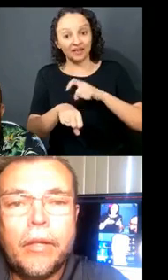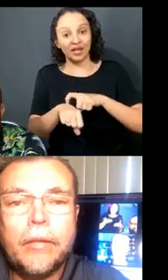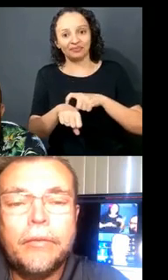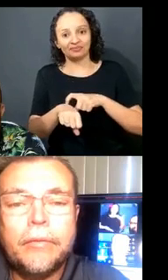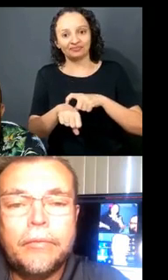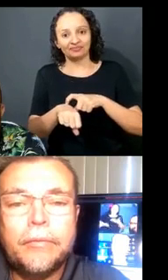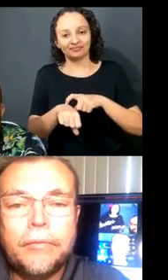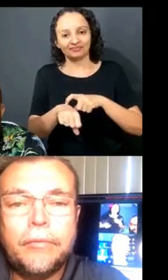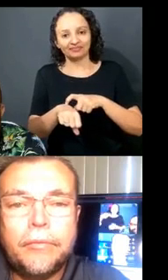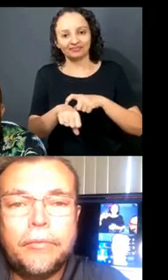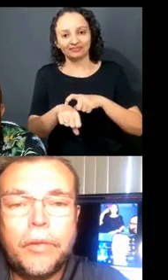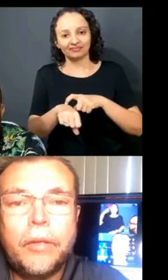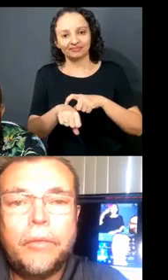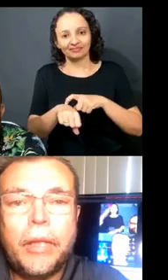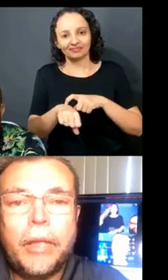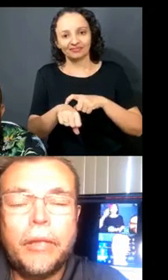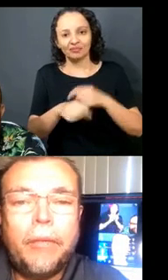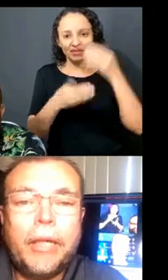ainda dê tempo.